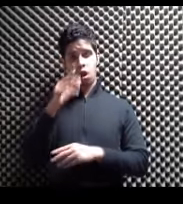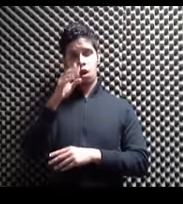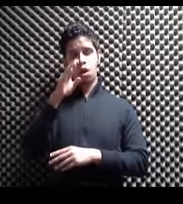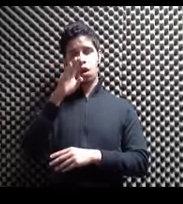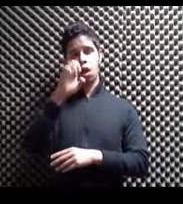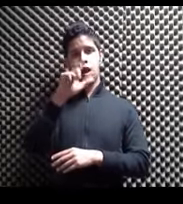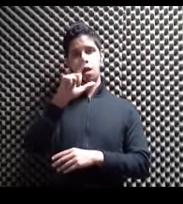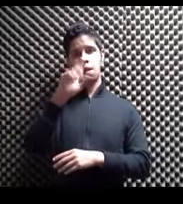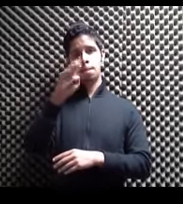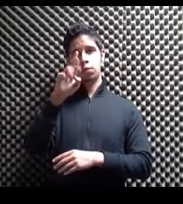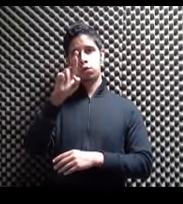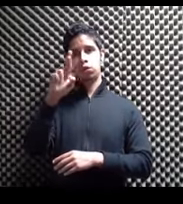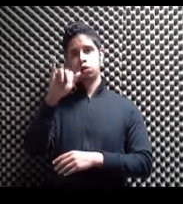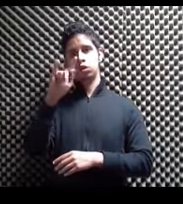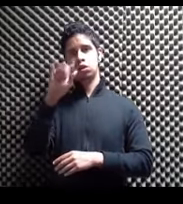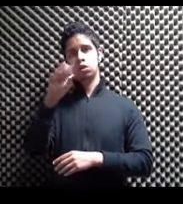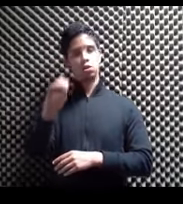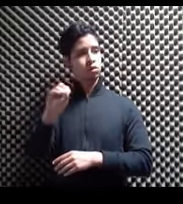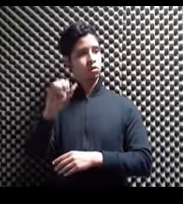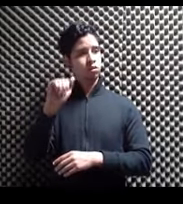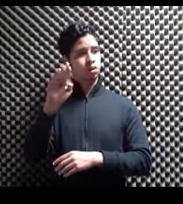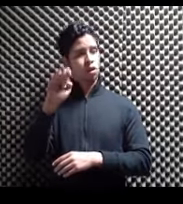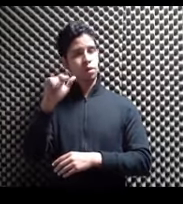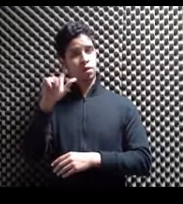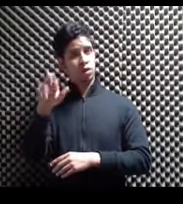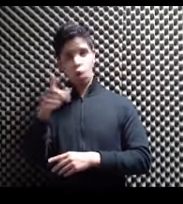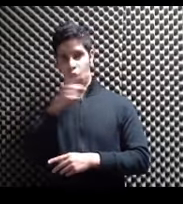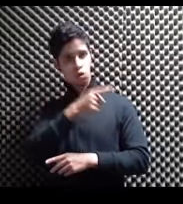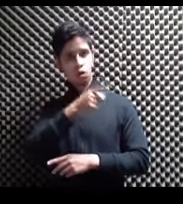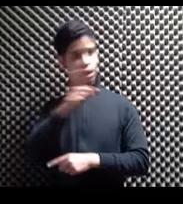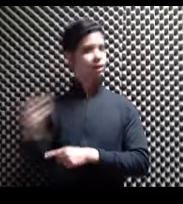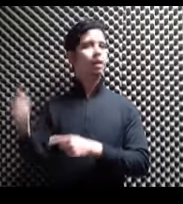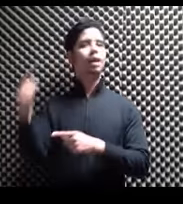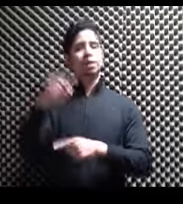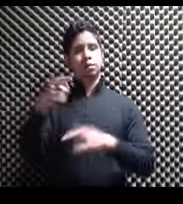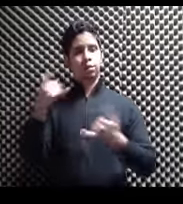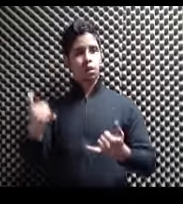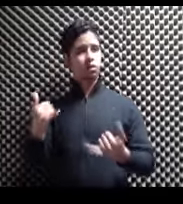aquí. Porque el burrito